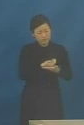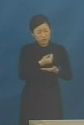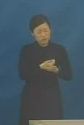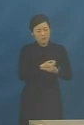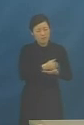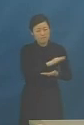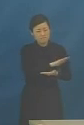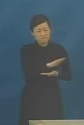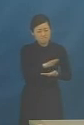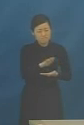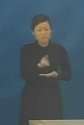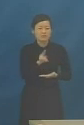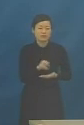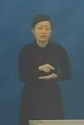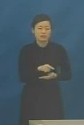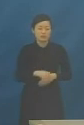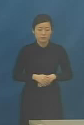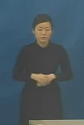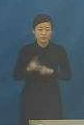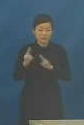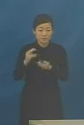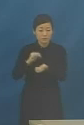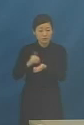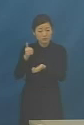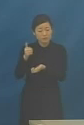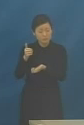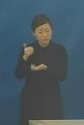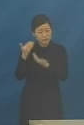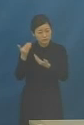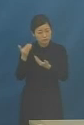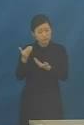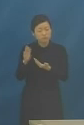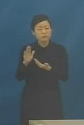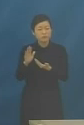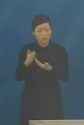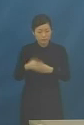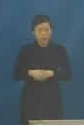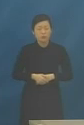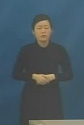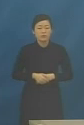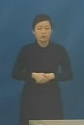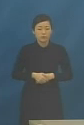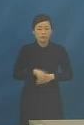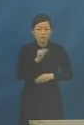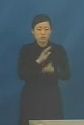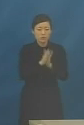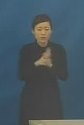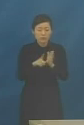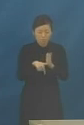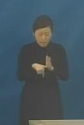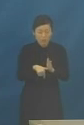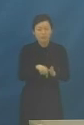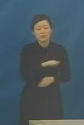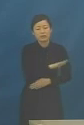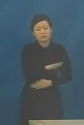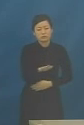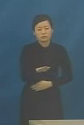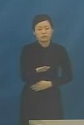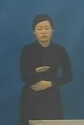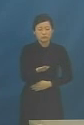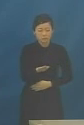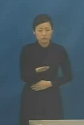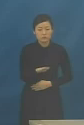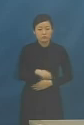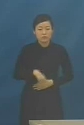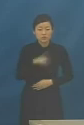専門の王者さんにも聞いておりますけれどもやはり本県でもあのそうした症例は認められるとで先行してあの